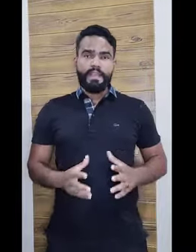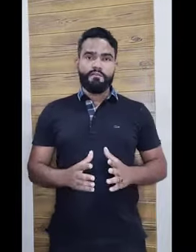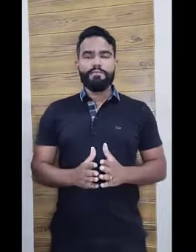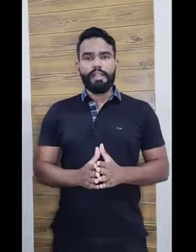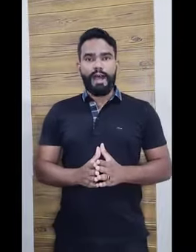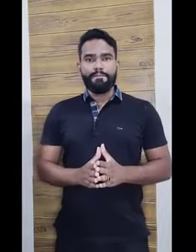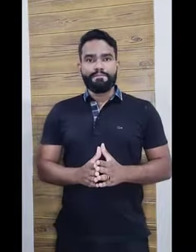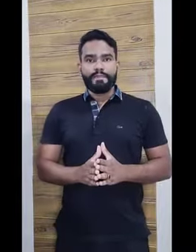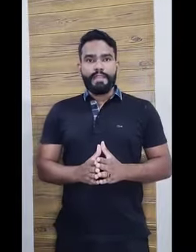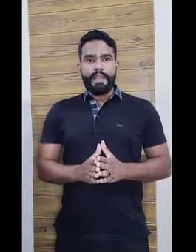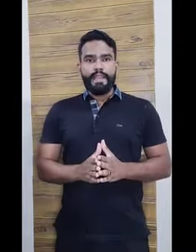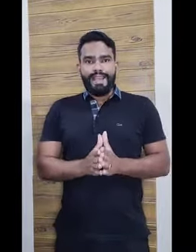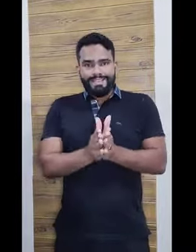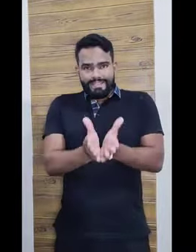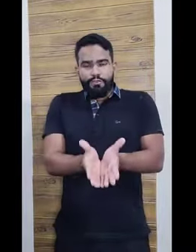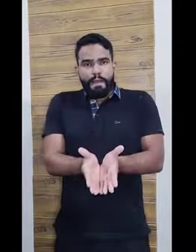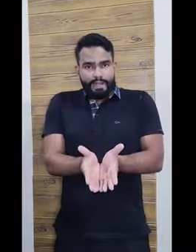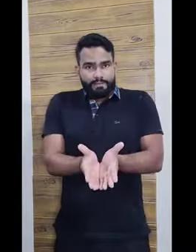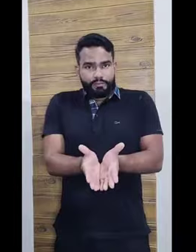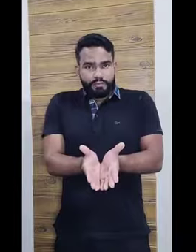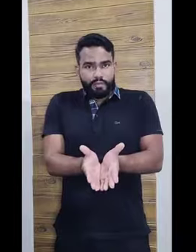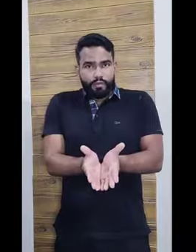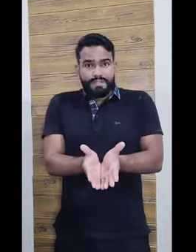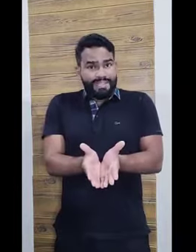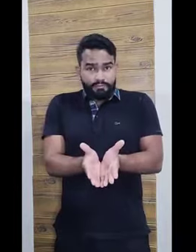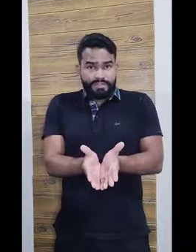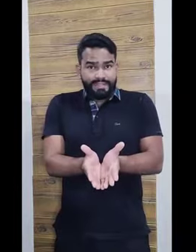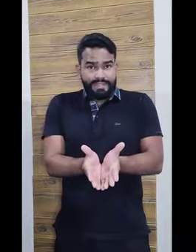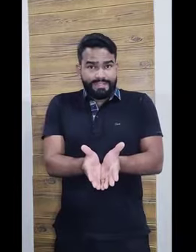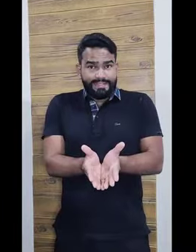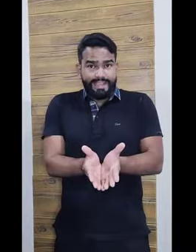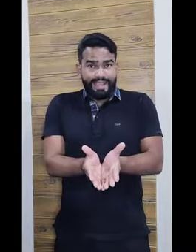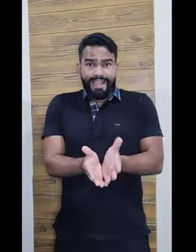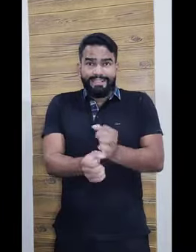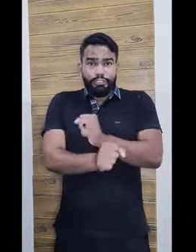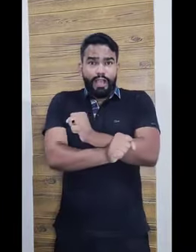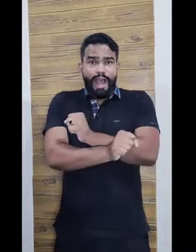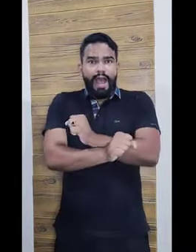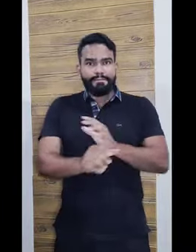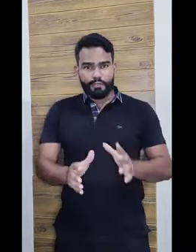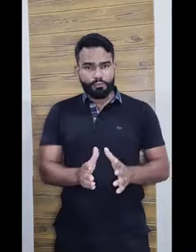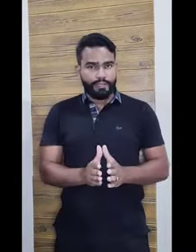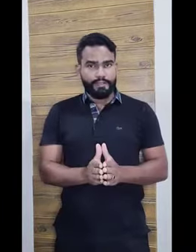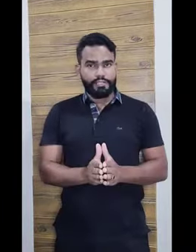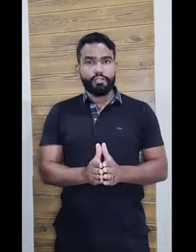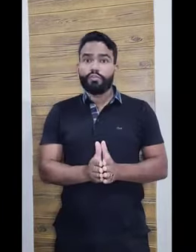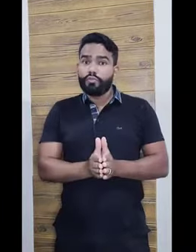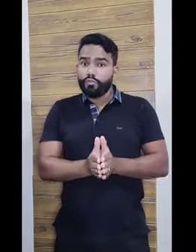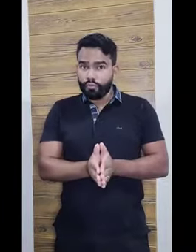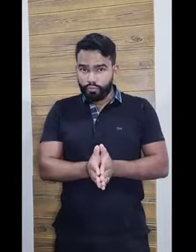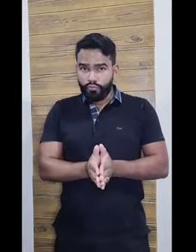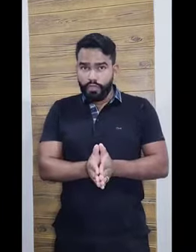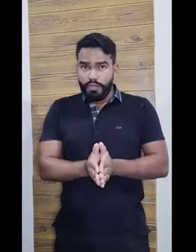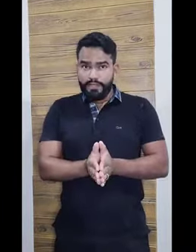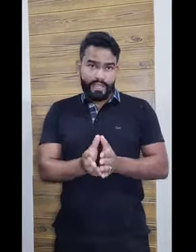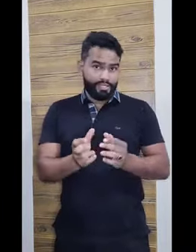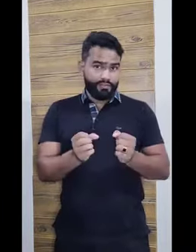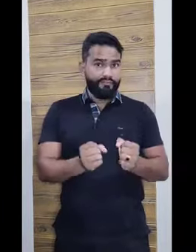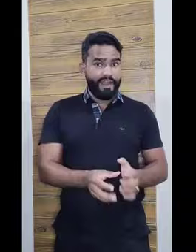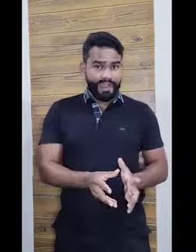Vamos lá. Esses 5 parâmetros, usamos eles em absolutamente tudo que a gente